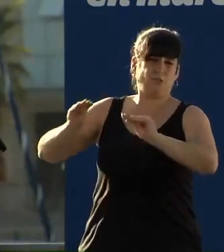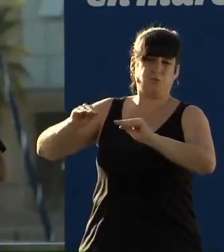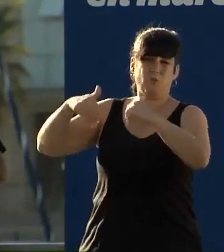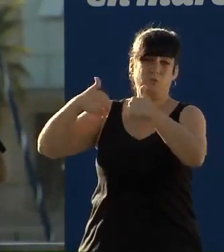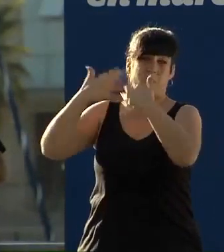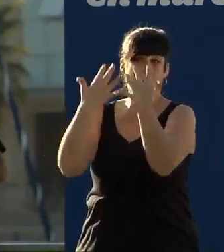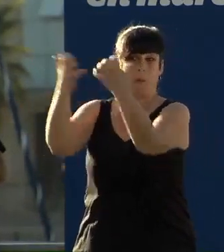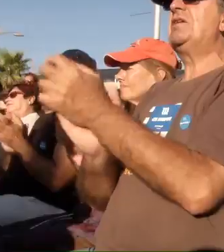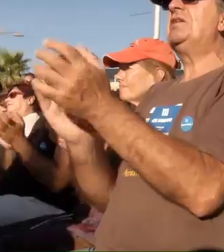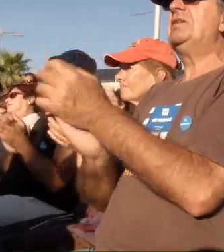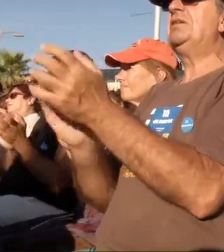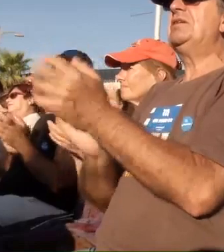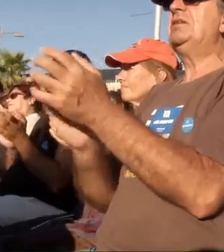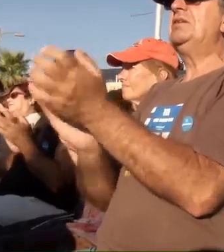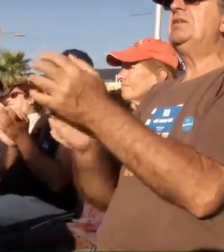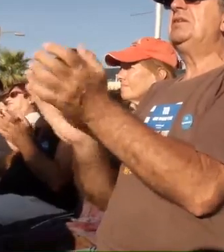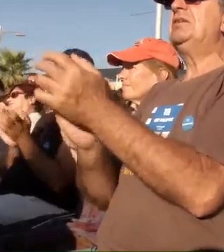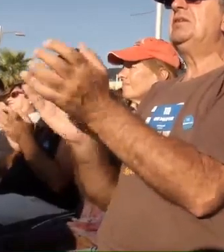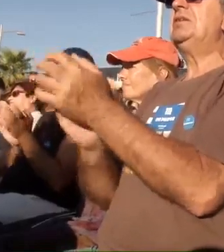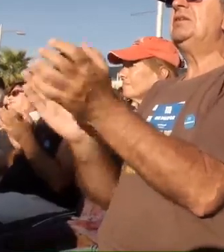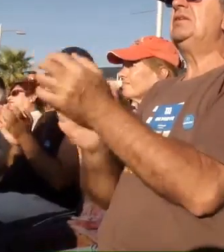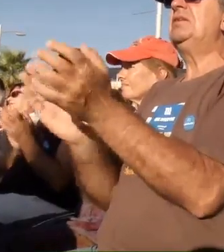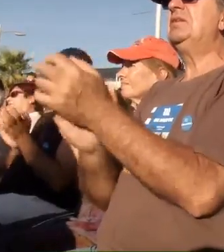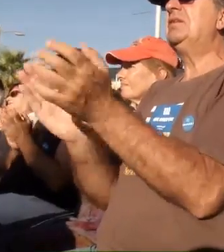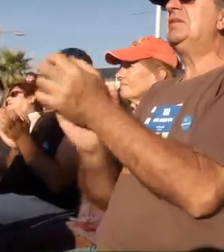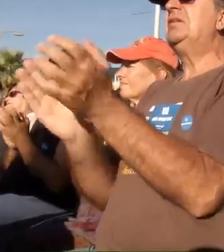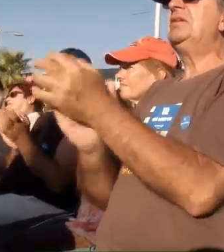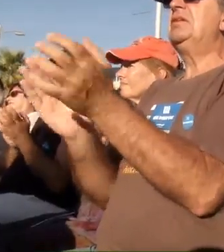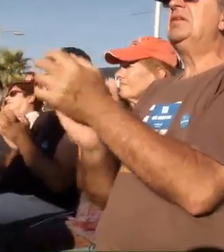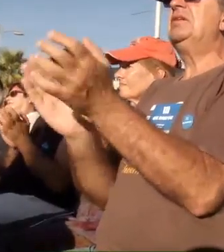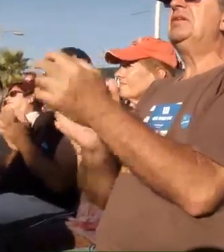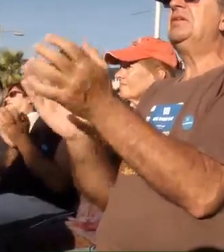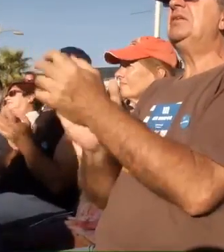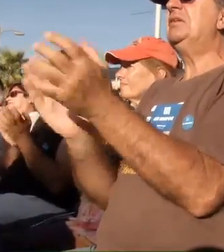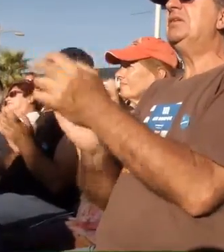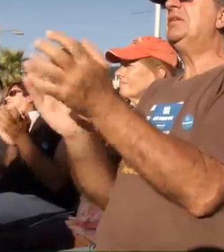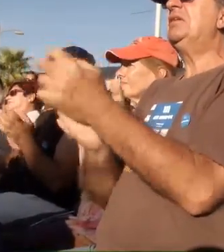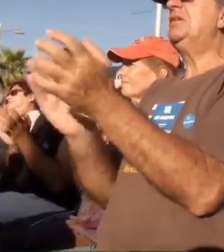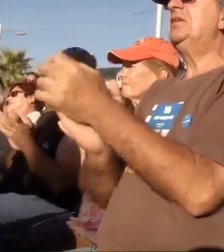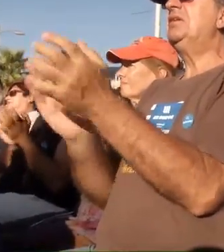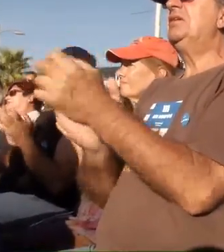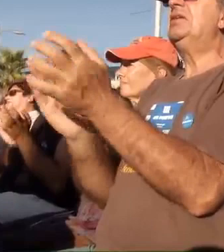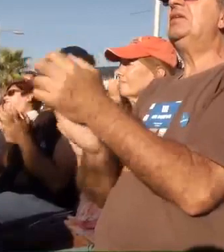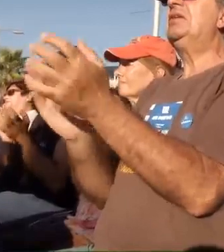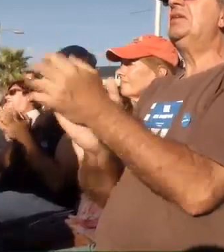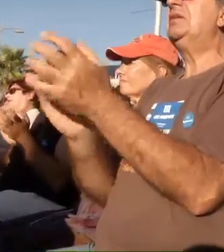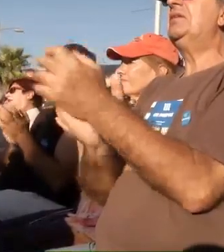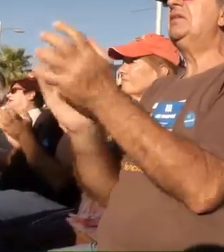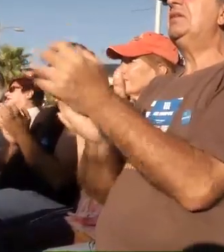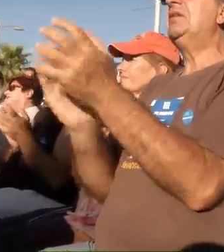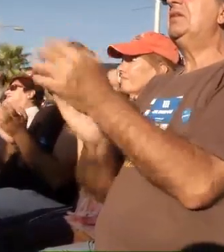maioría, evidentemente van mudar as tornas nas Cortes do Estado, sabémolo moi ben, por eso é tan importante que esteña Pablo